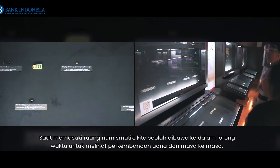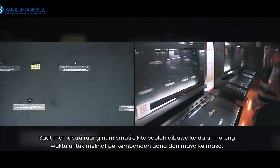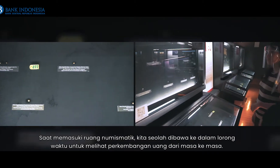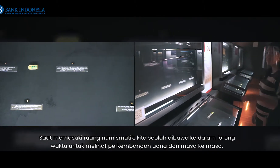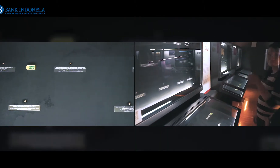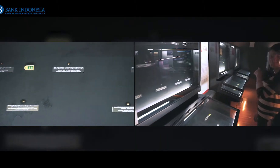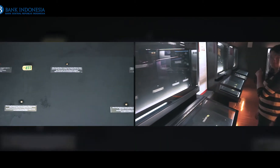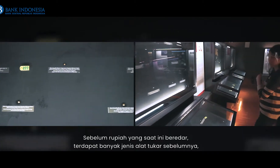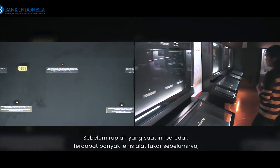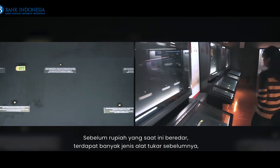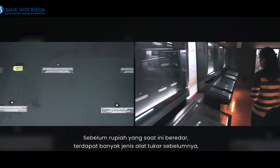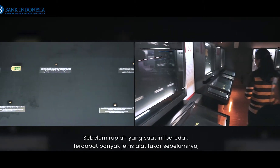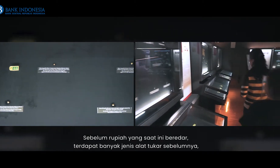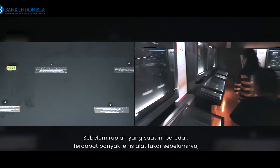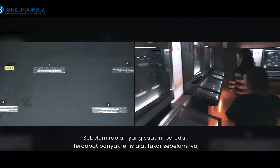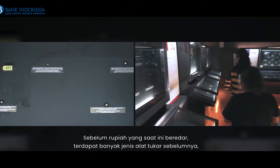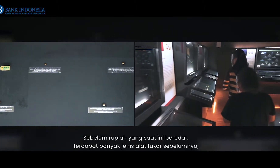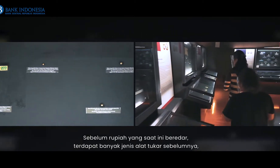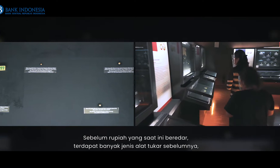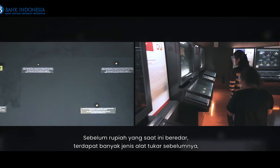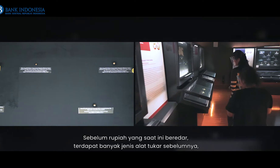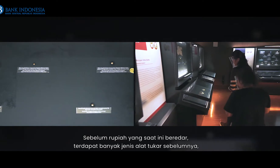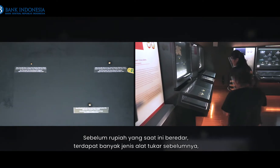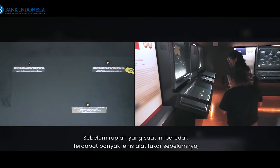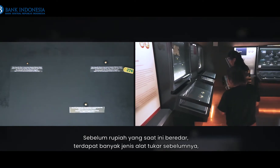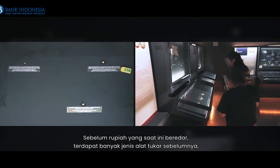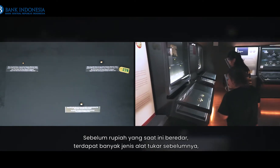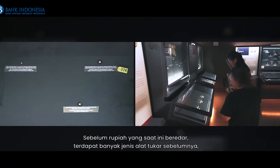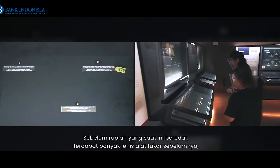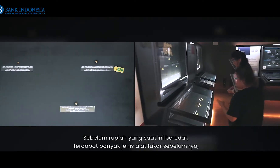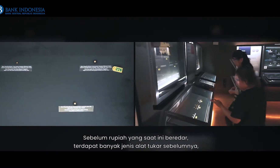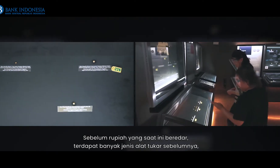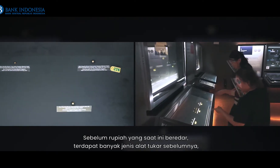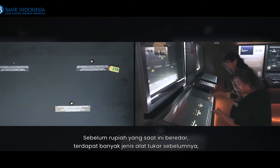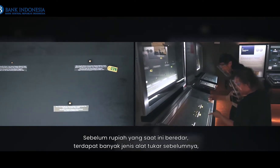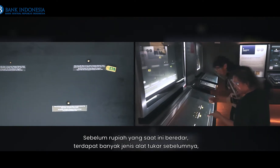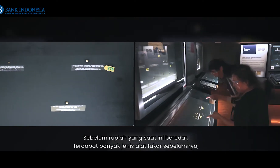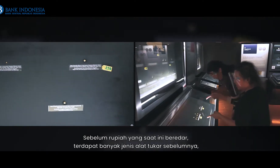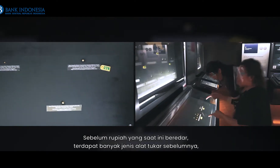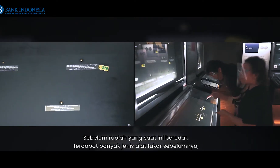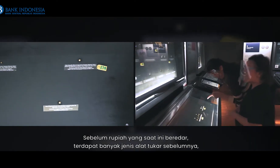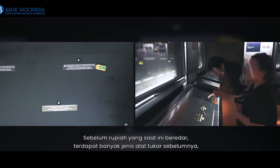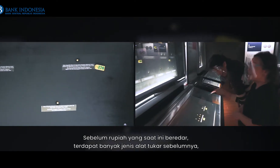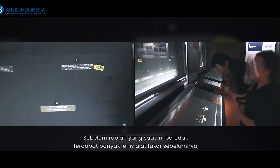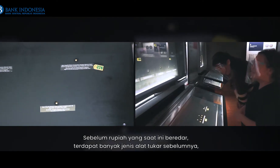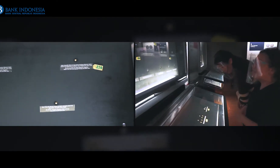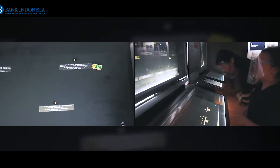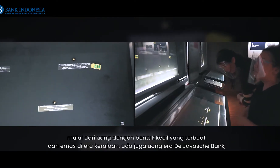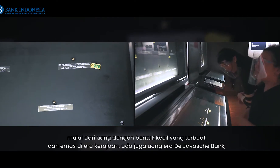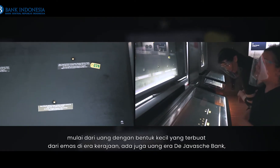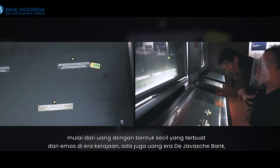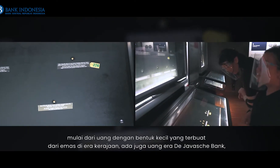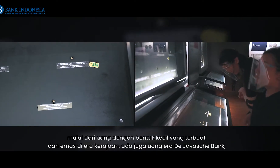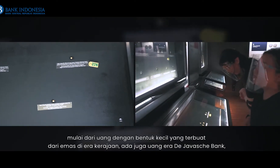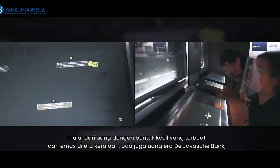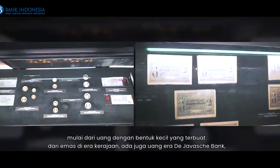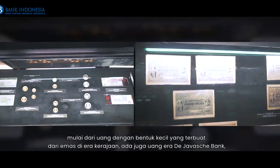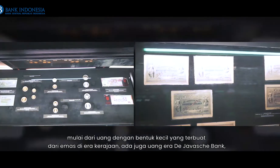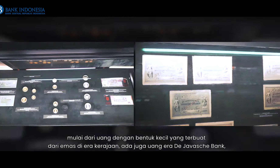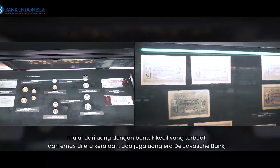masa. Sebelum rupiah yang saat ini beredar, terdapat banyak jenis alat tukar sebelumnya. Mulai dari uang dengan bentuk